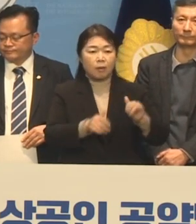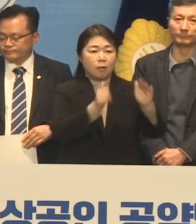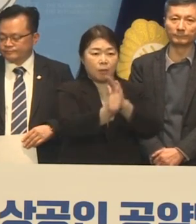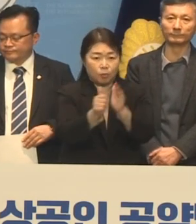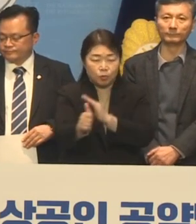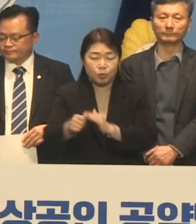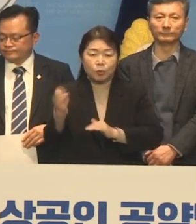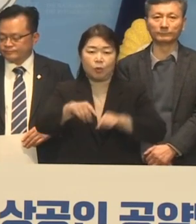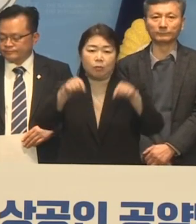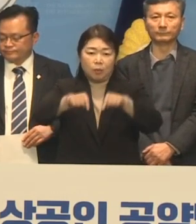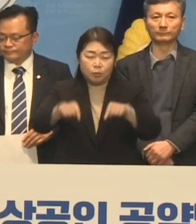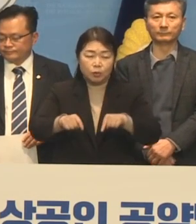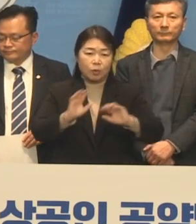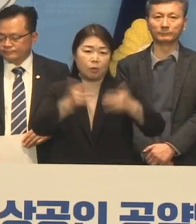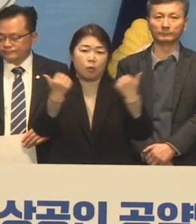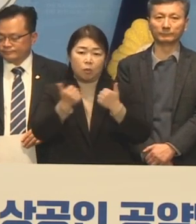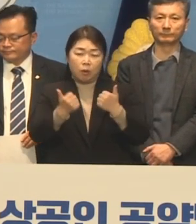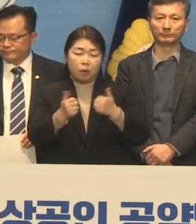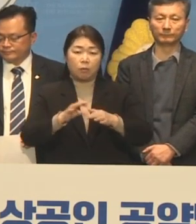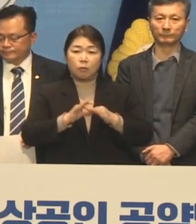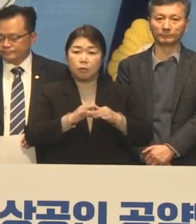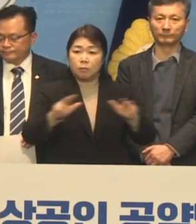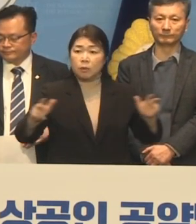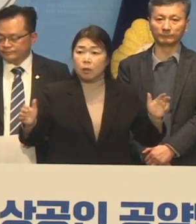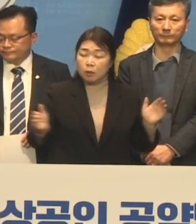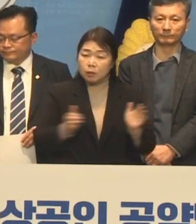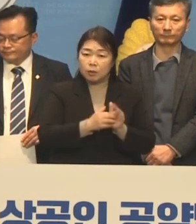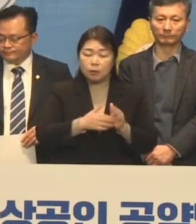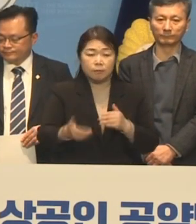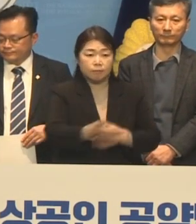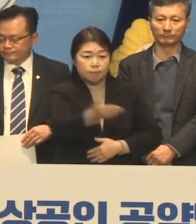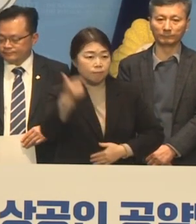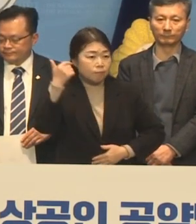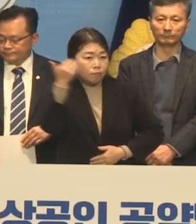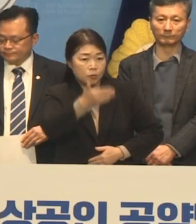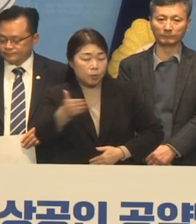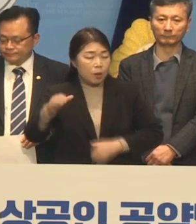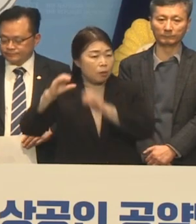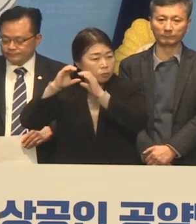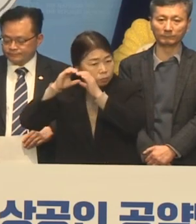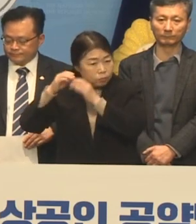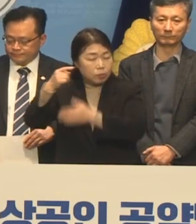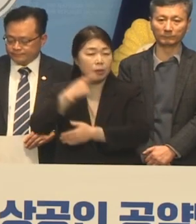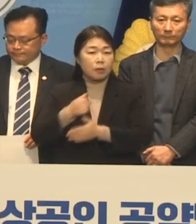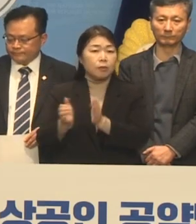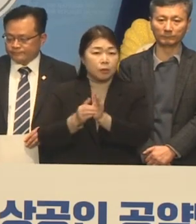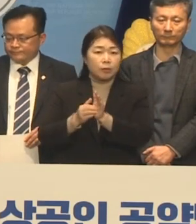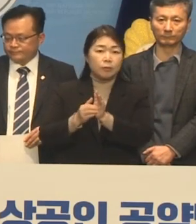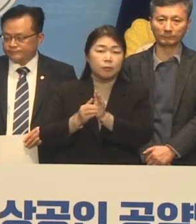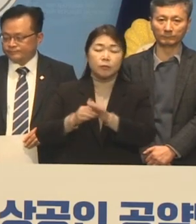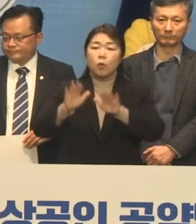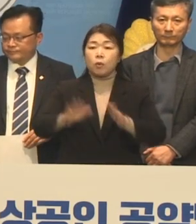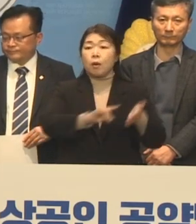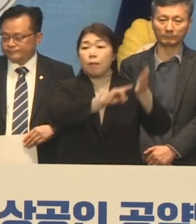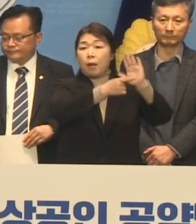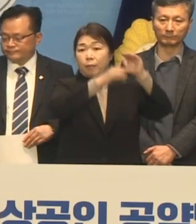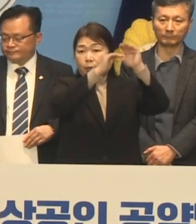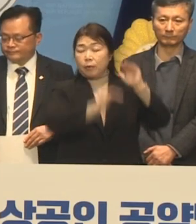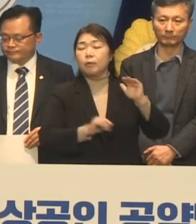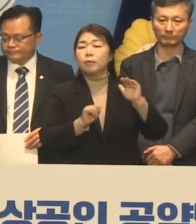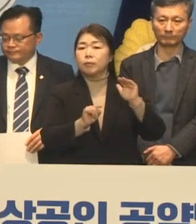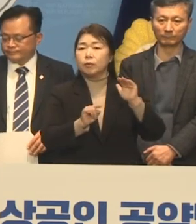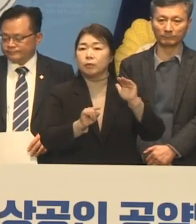등을 통해서 그동안 꾸준히 현장의 목소리를 경청해 왔습니다. 오늘 발표를 하게